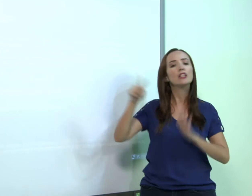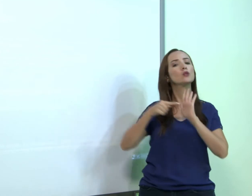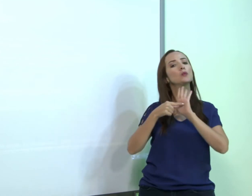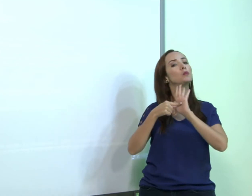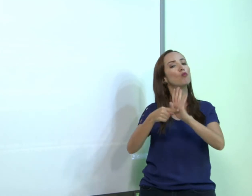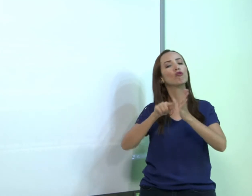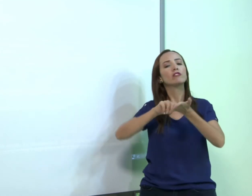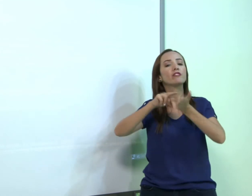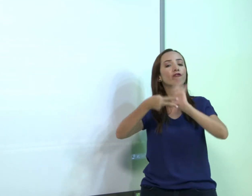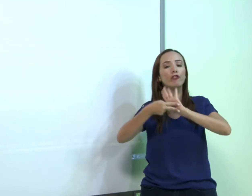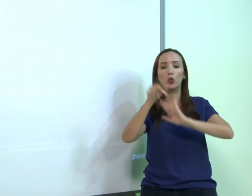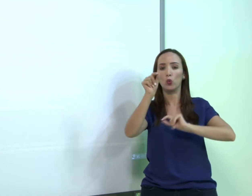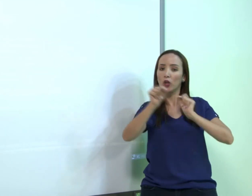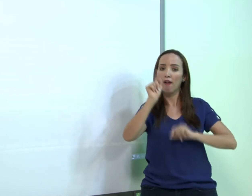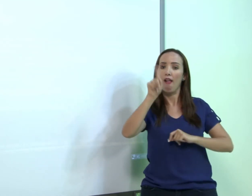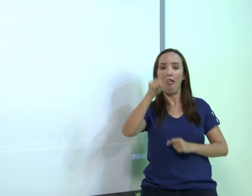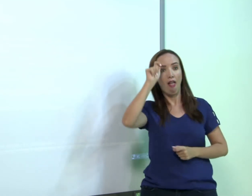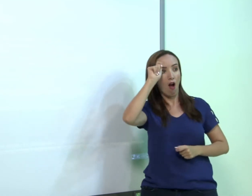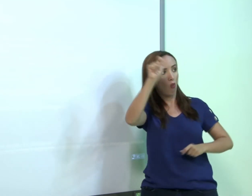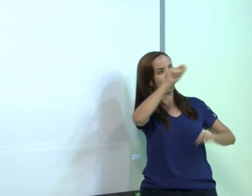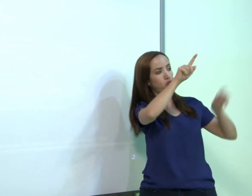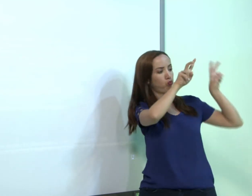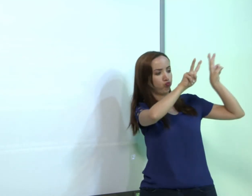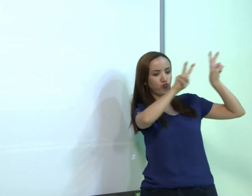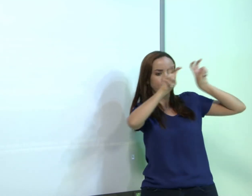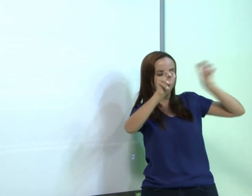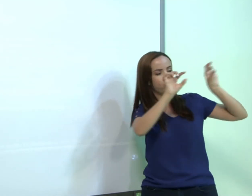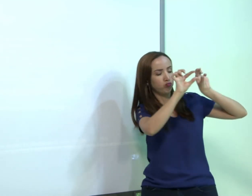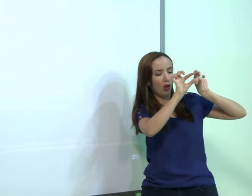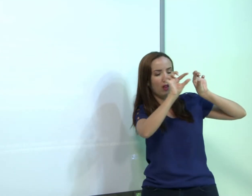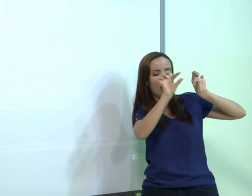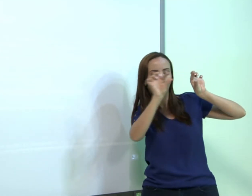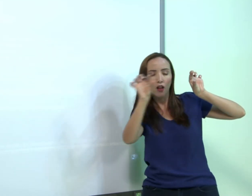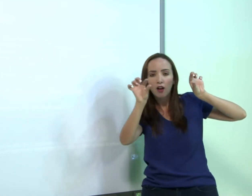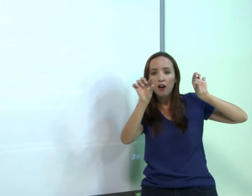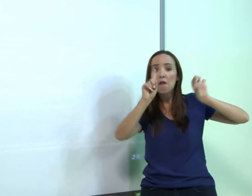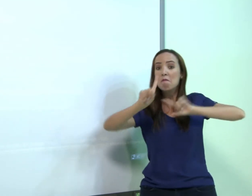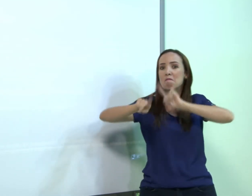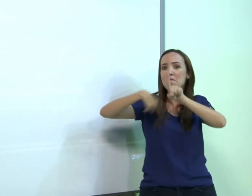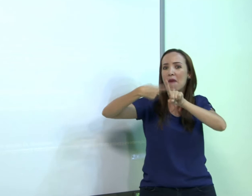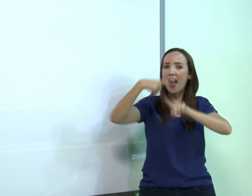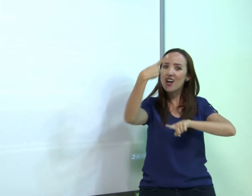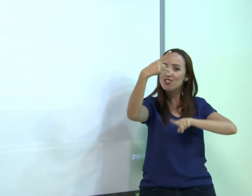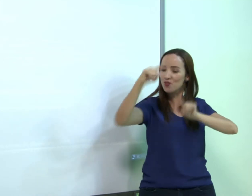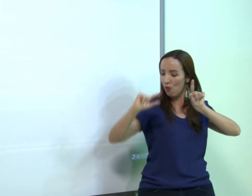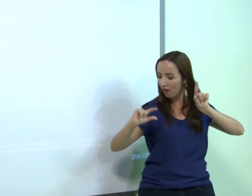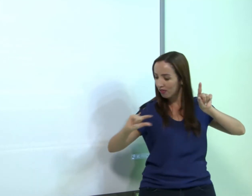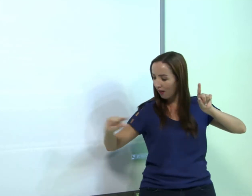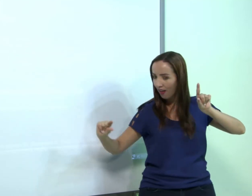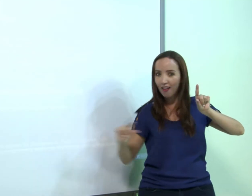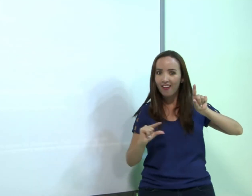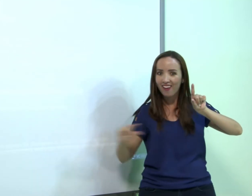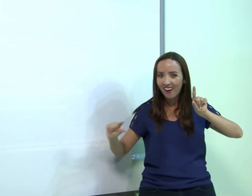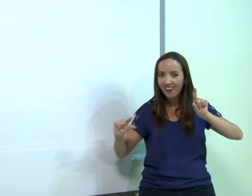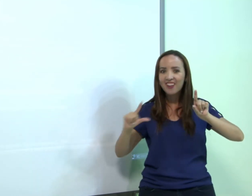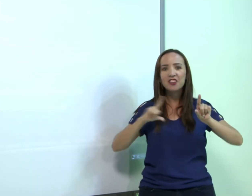Isso significa o quê? Que o autor, ele tem uma ideia ali e logo após tem a sua ideia.